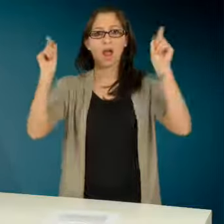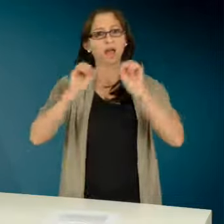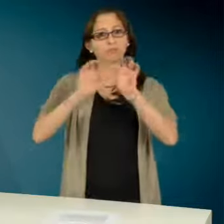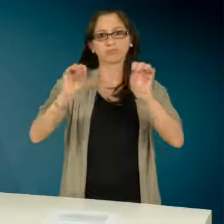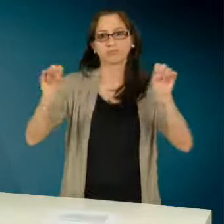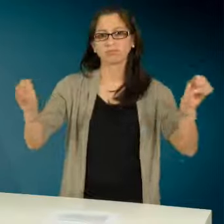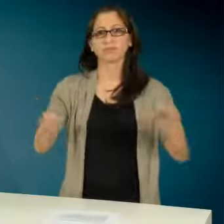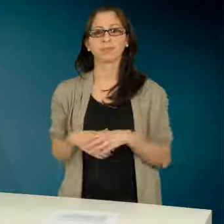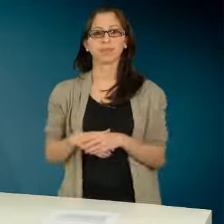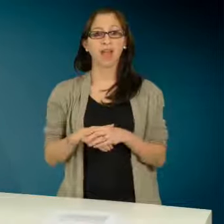Diese E-Mail-Adresse